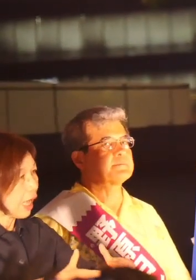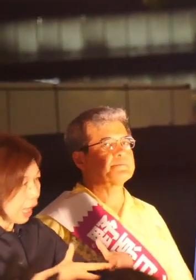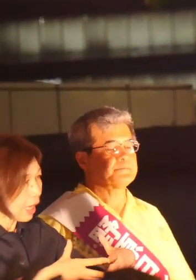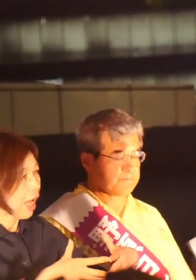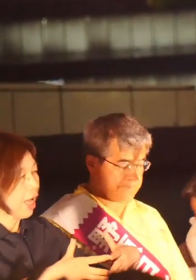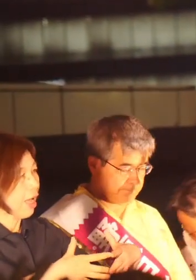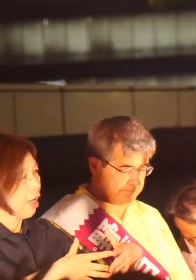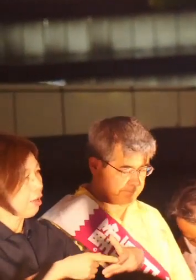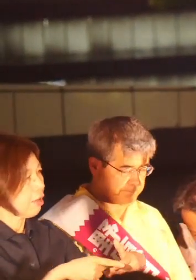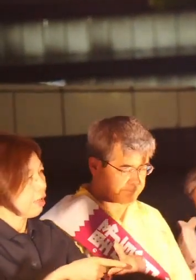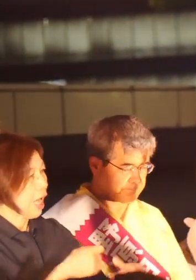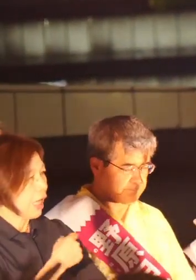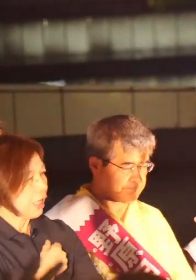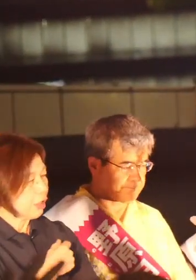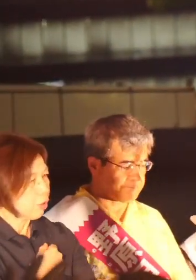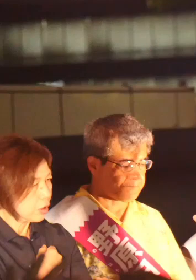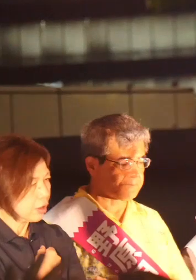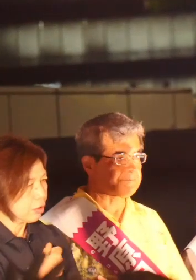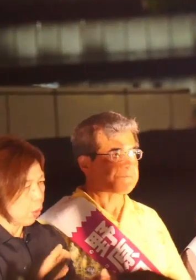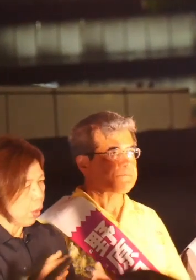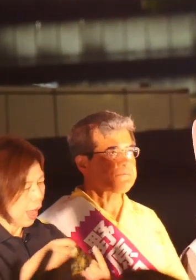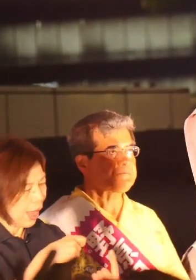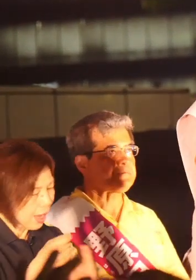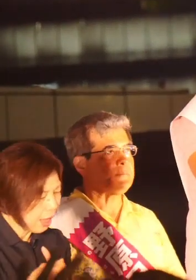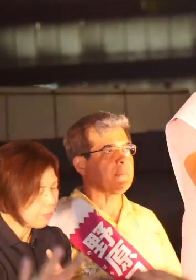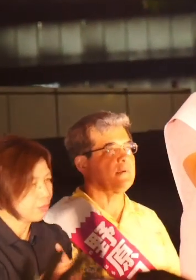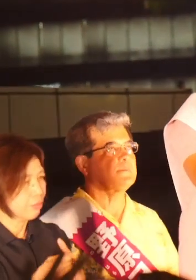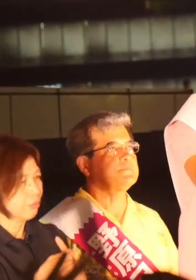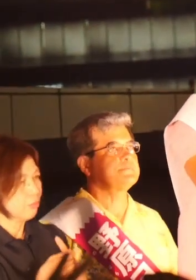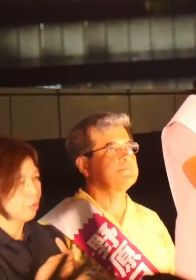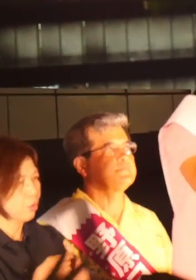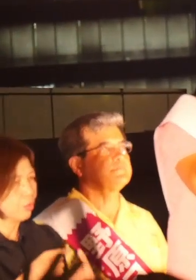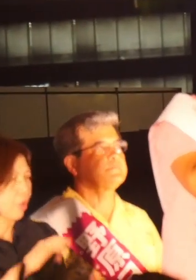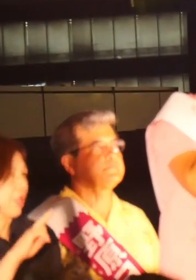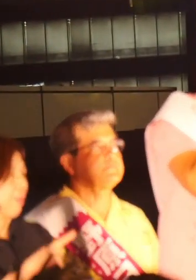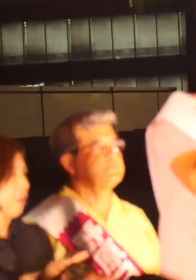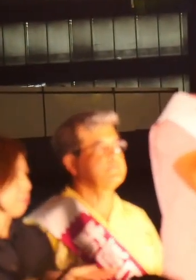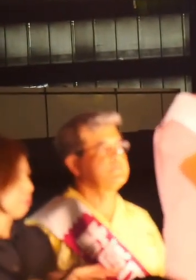ば命の選別につながる。私はそう思ってます。